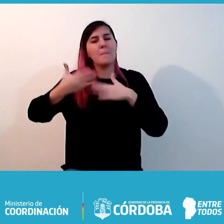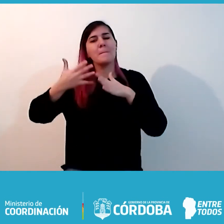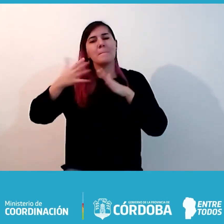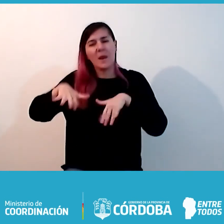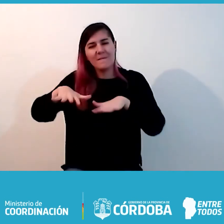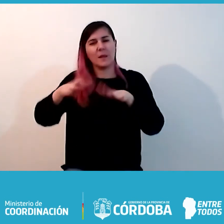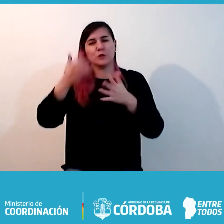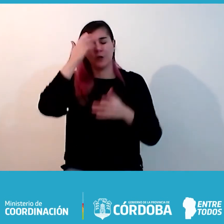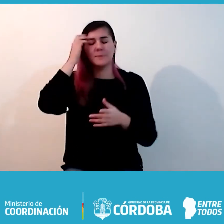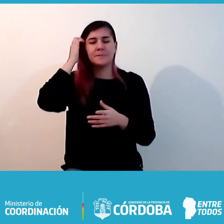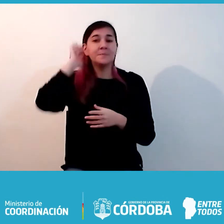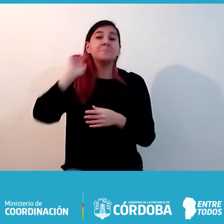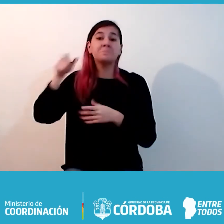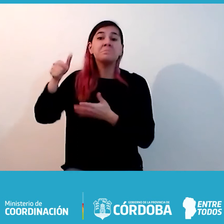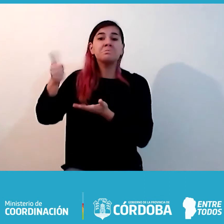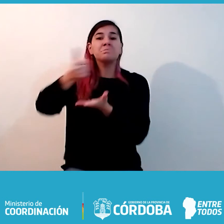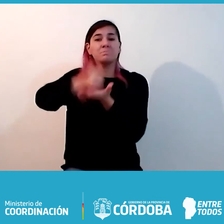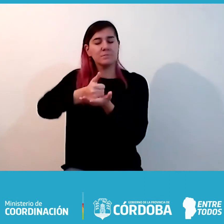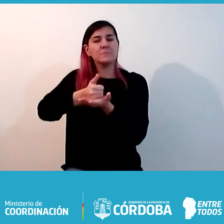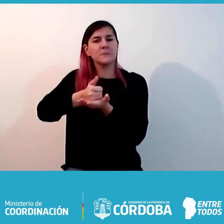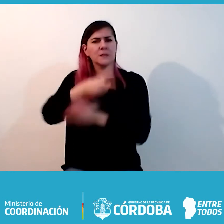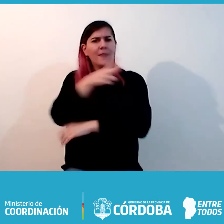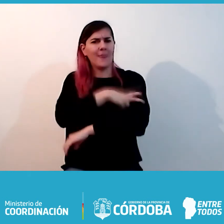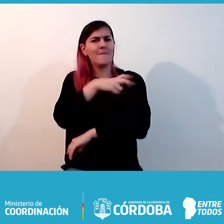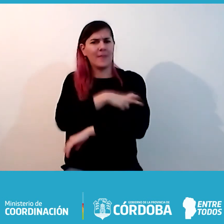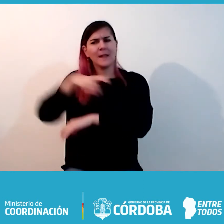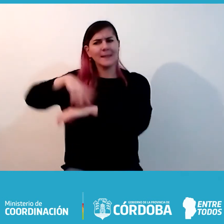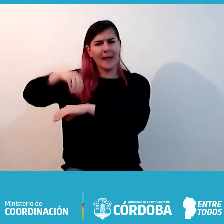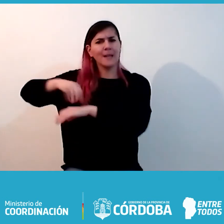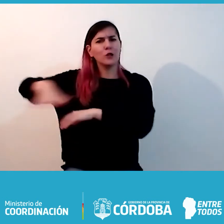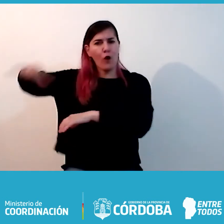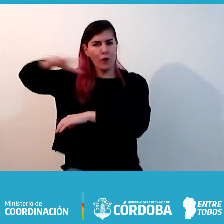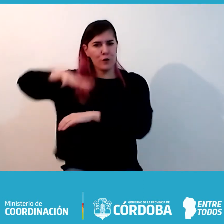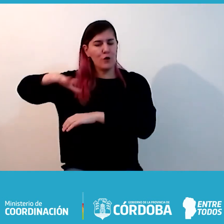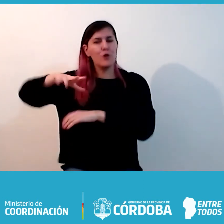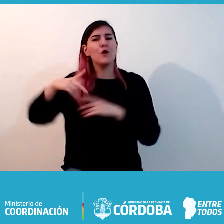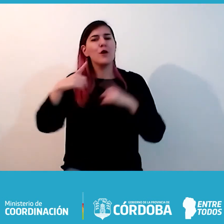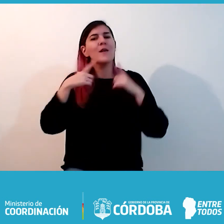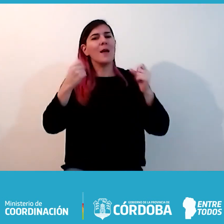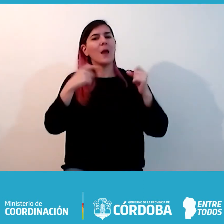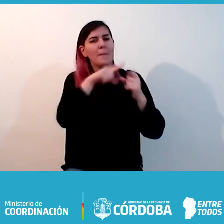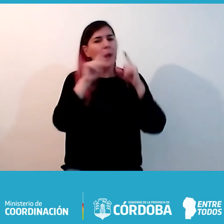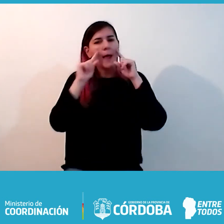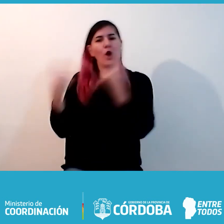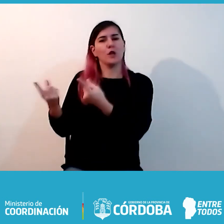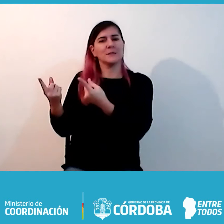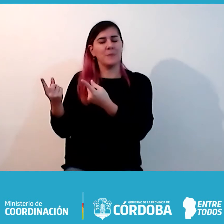Se presenta como ciudadana que pretende defender el territorio de las autoridades, por lo que reclama reconocimiento. Protesta ante el INADI por